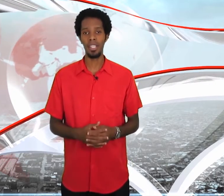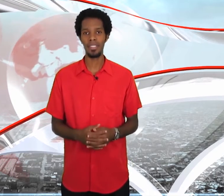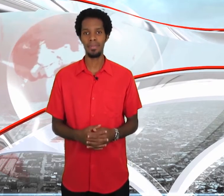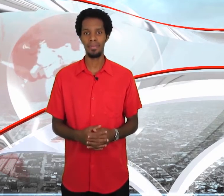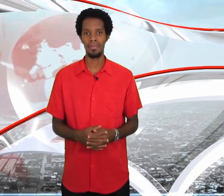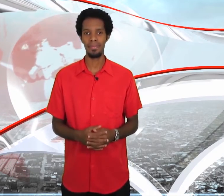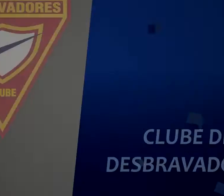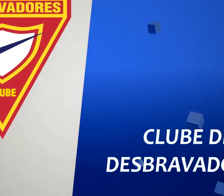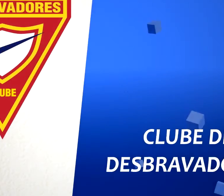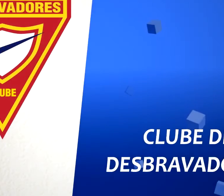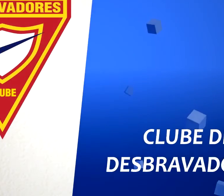mais.